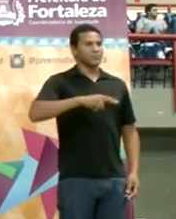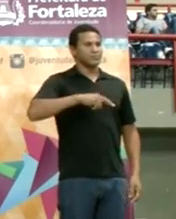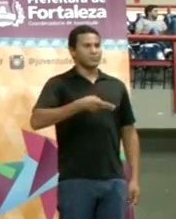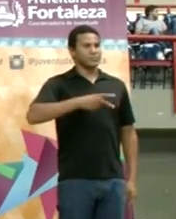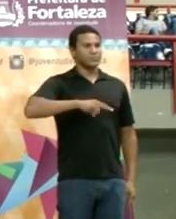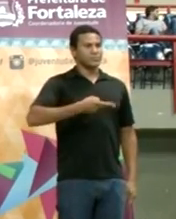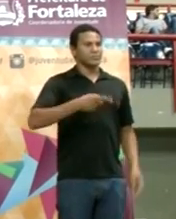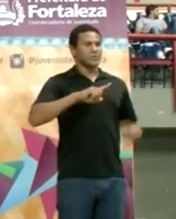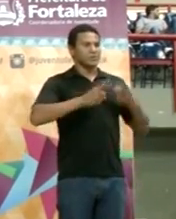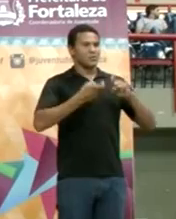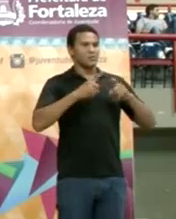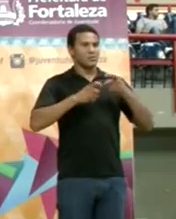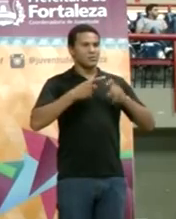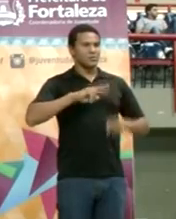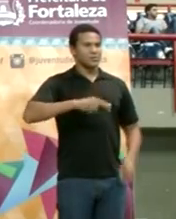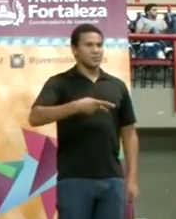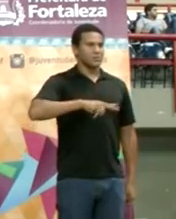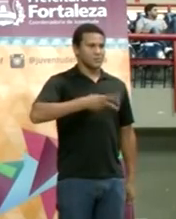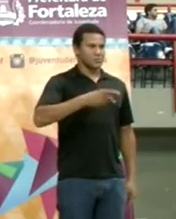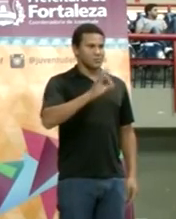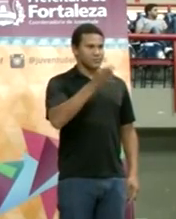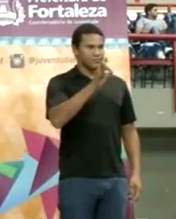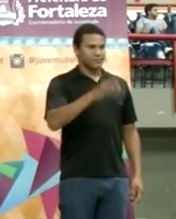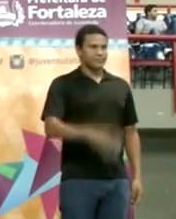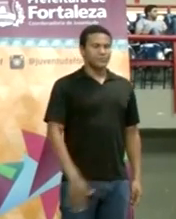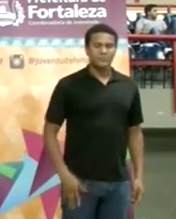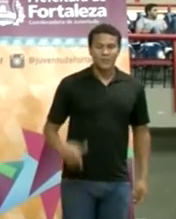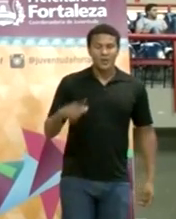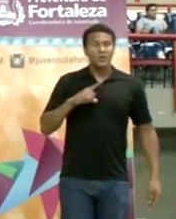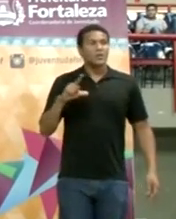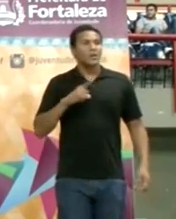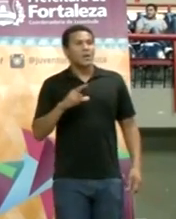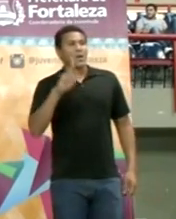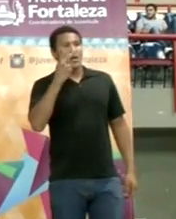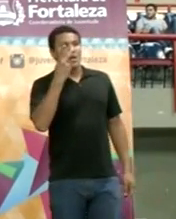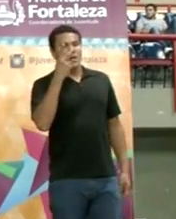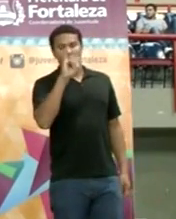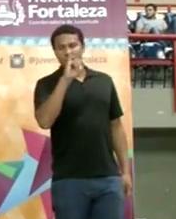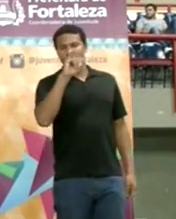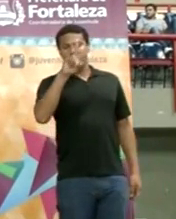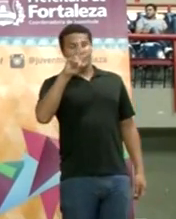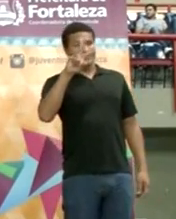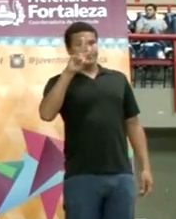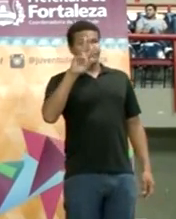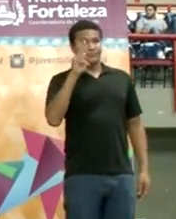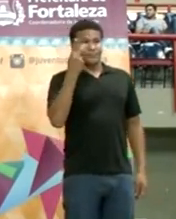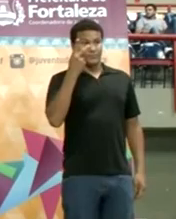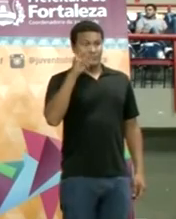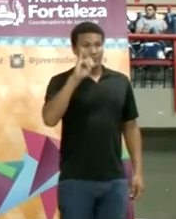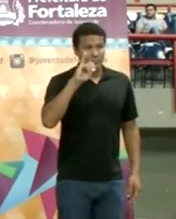no módulo de vocês, se a gente trabalha muito a questão do HIV. Pessoal,